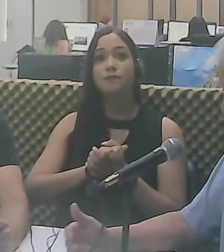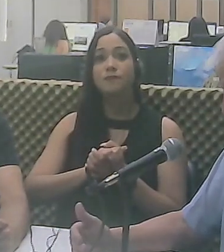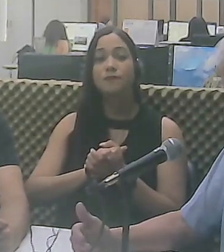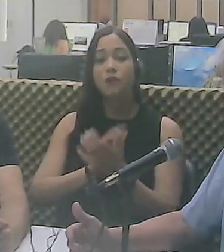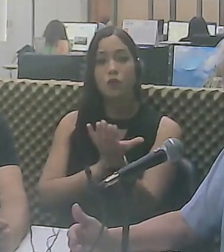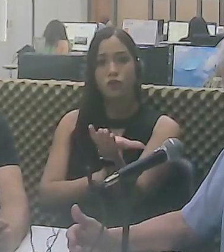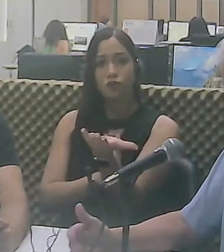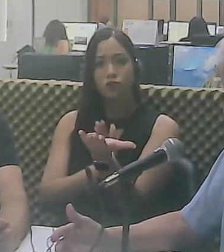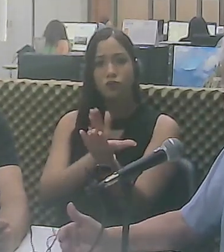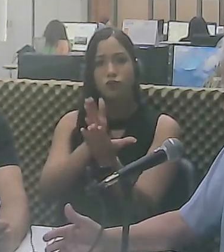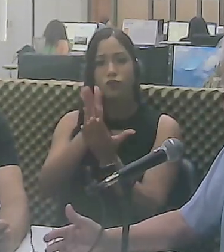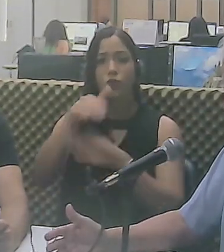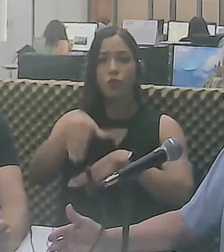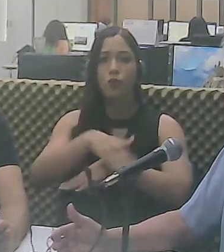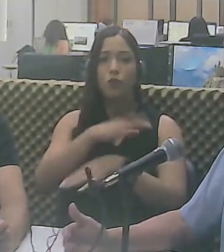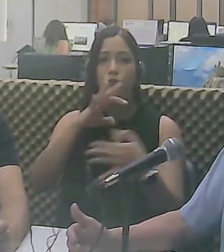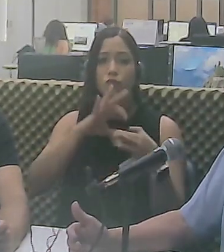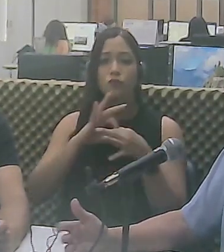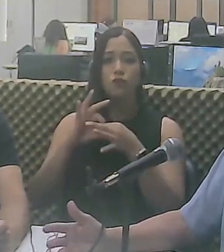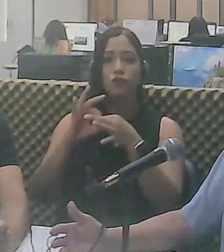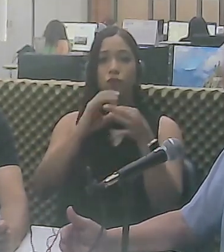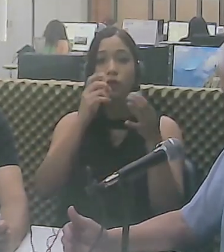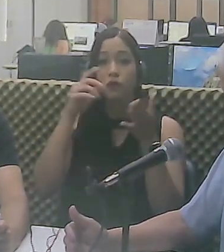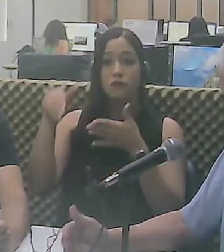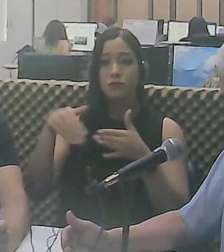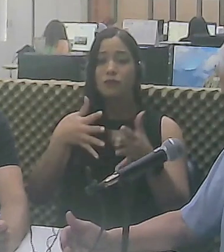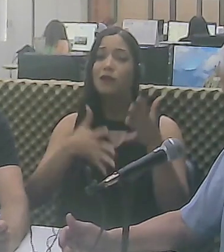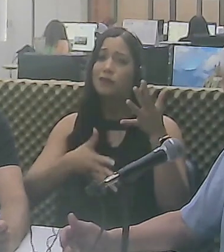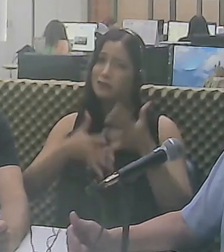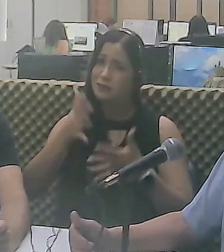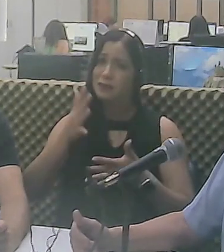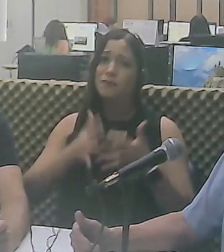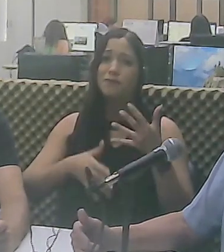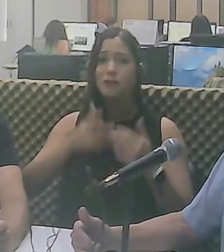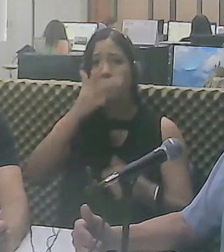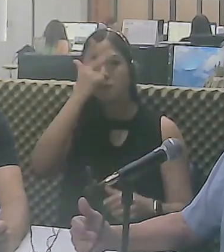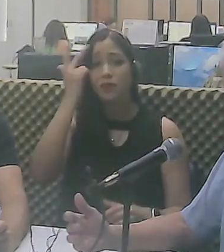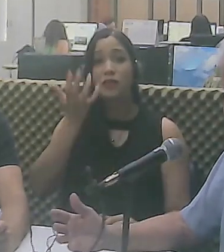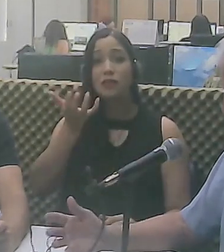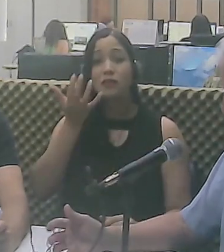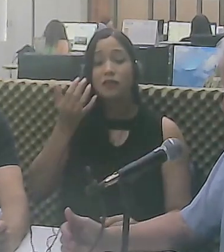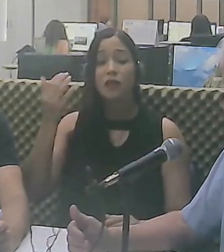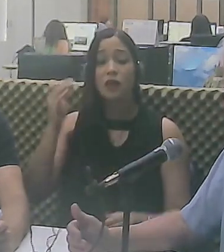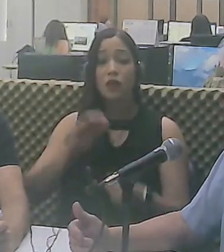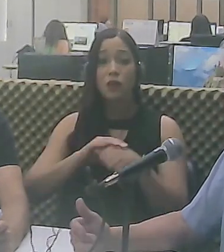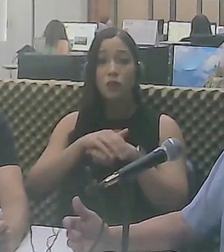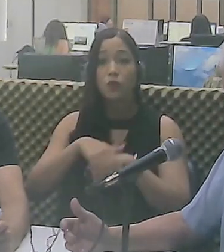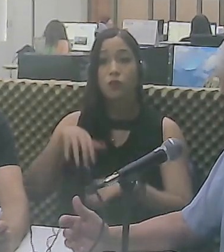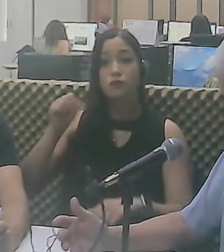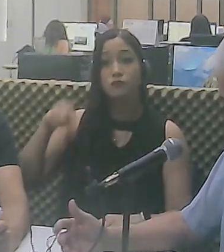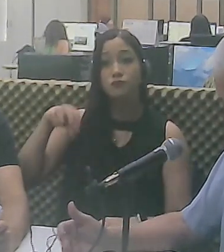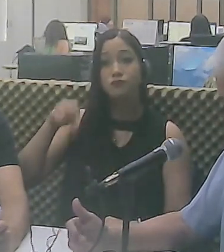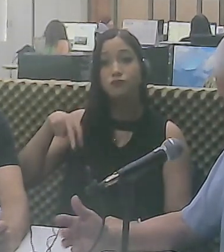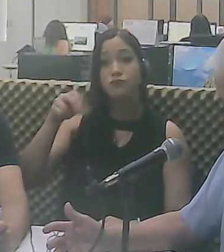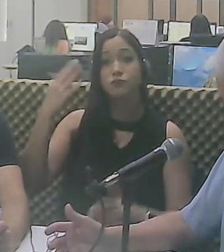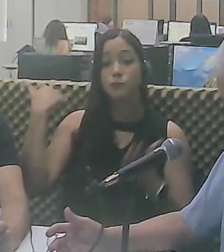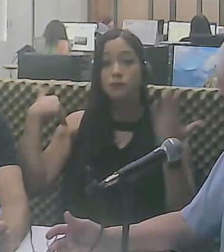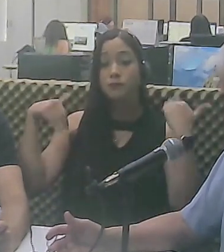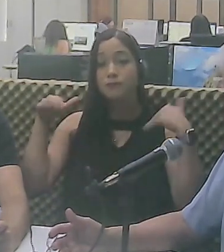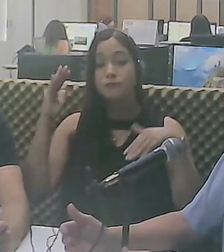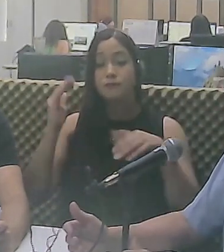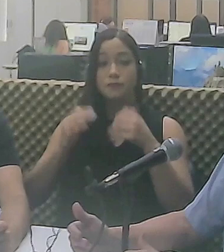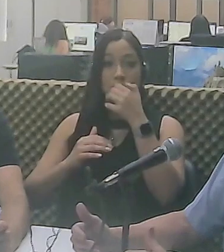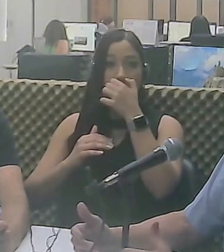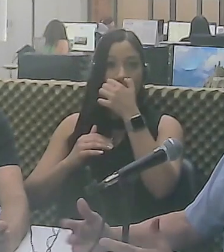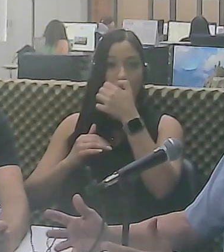linear que faz a confluência com os Córregos e isso prejudica bastante as pessoas que querem fazer caminhada no fim da da tarde e noite né